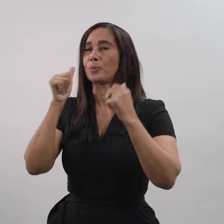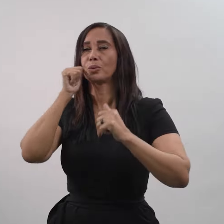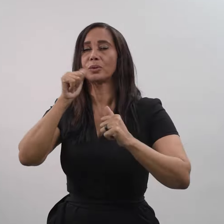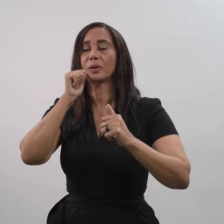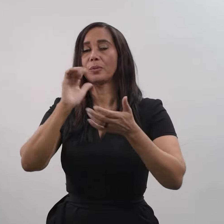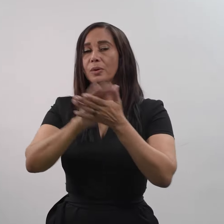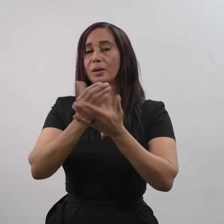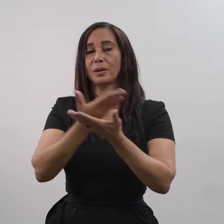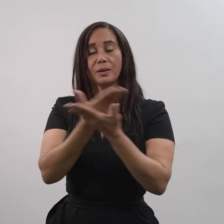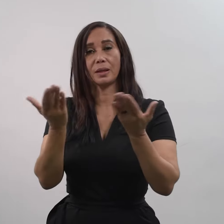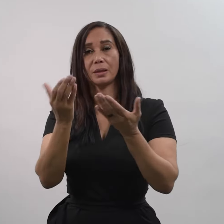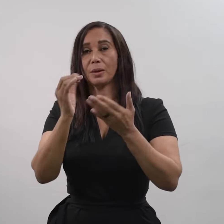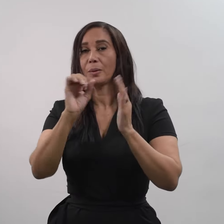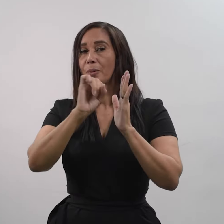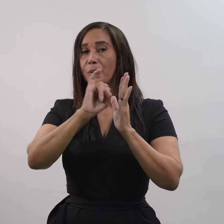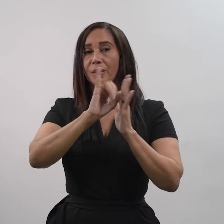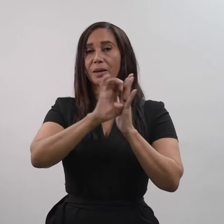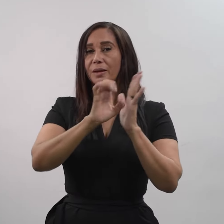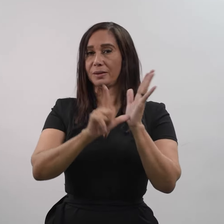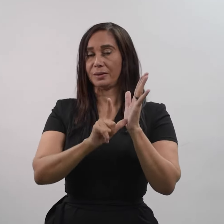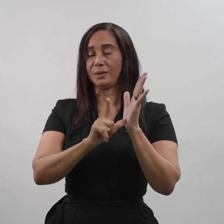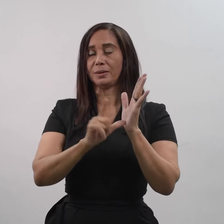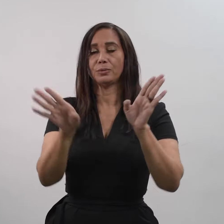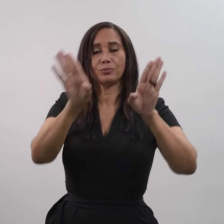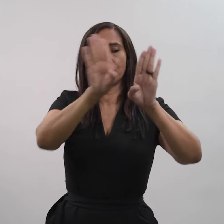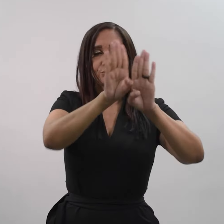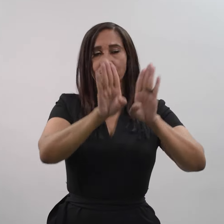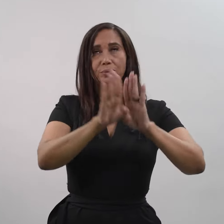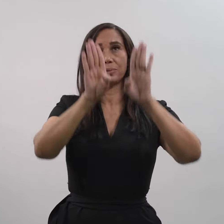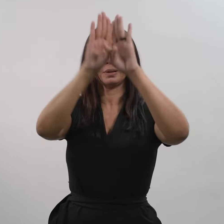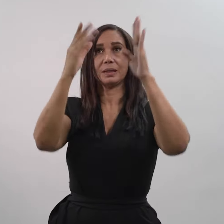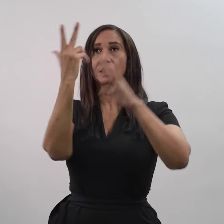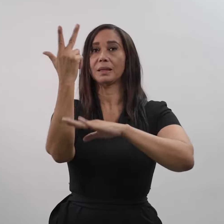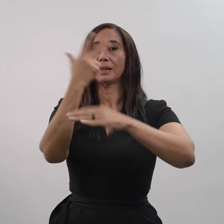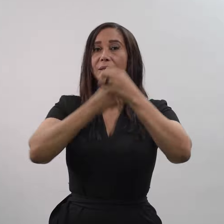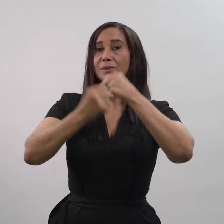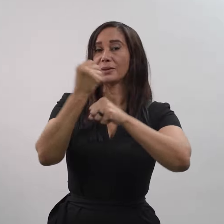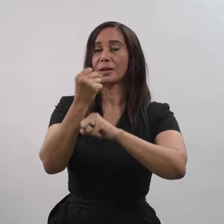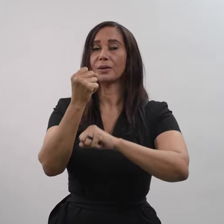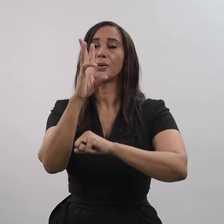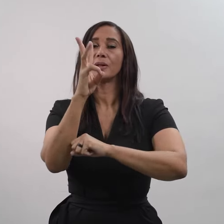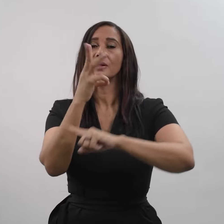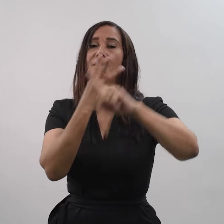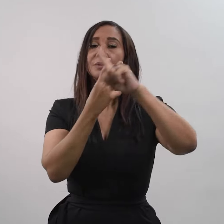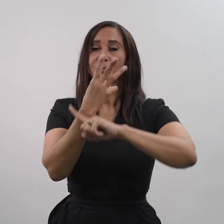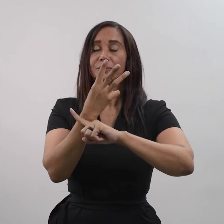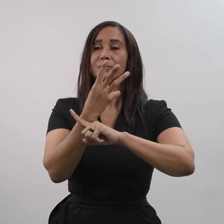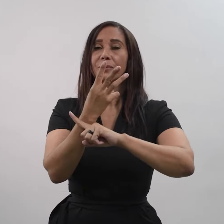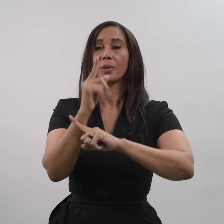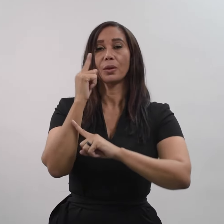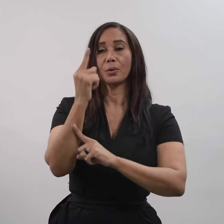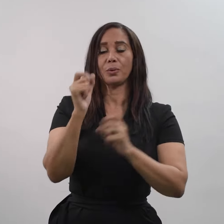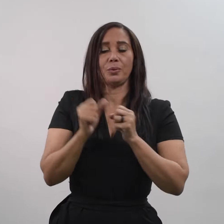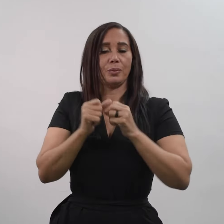de Elías, cuando estuvo cerrado el cielo 3 años y 6 meses, y hubo una gran hambre en todo